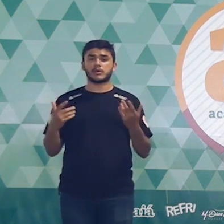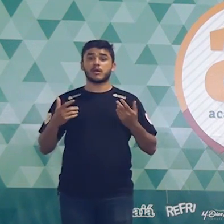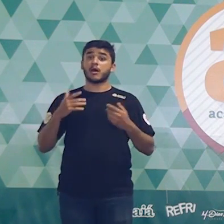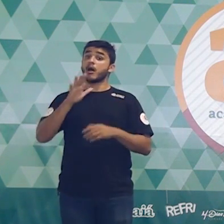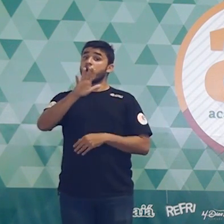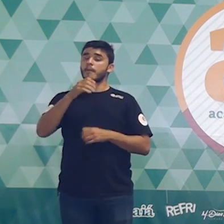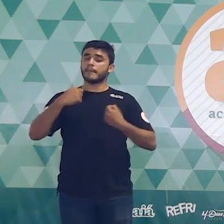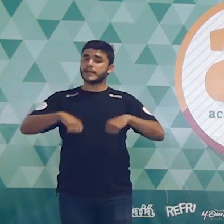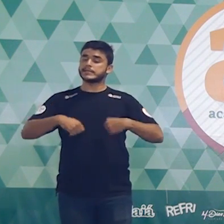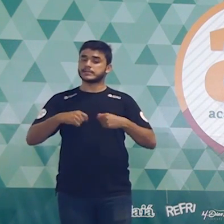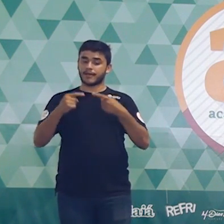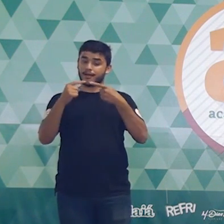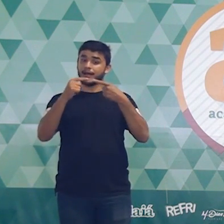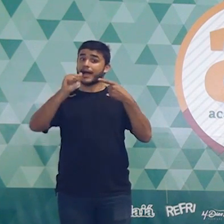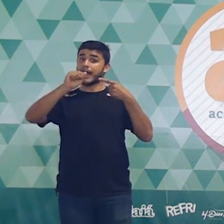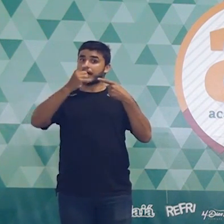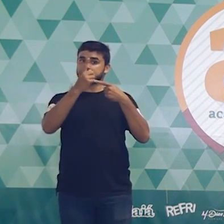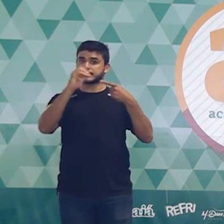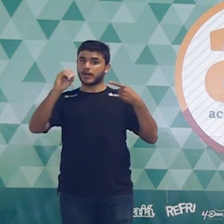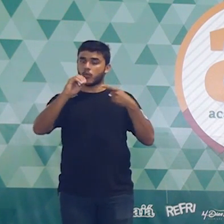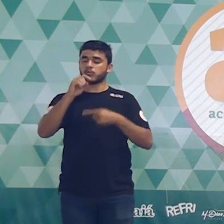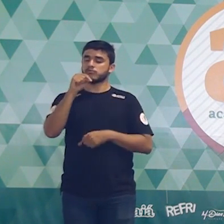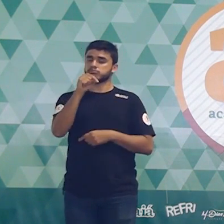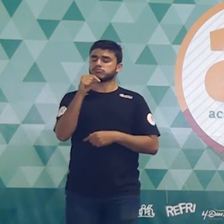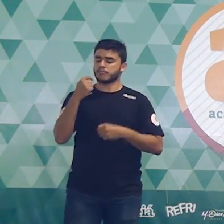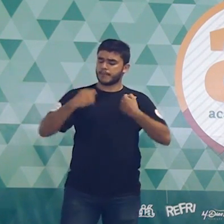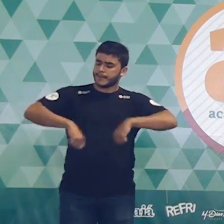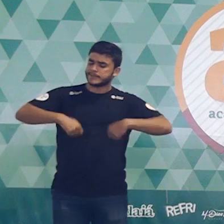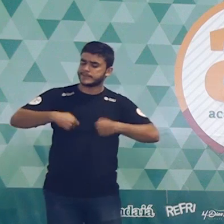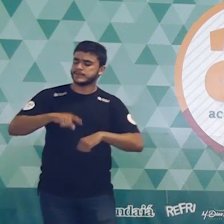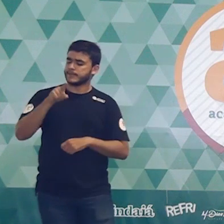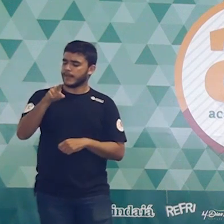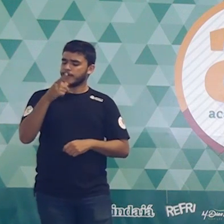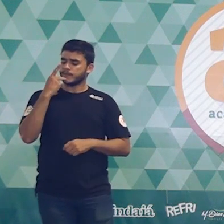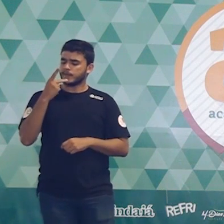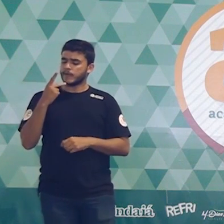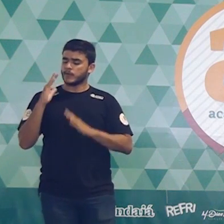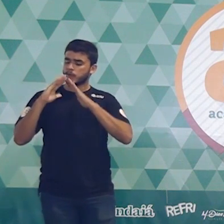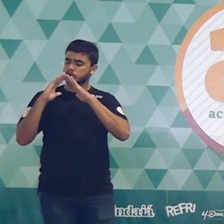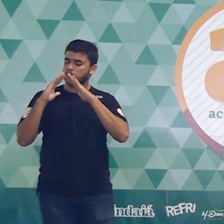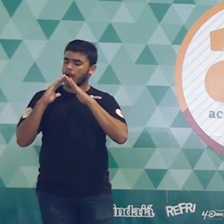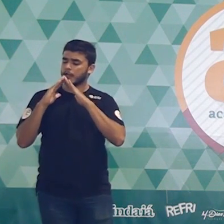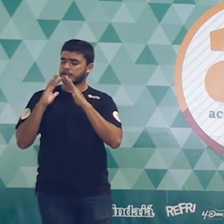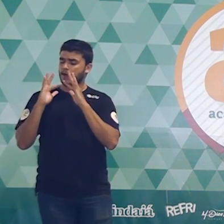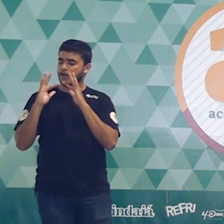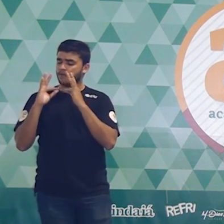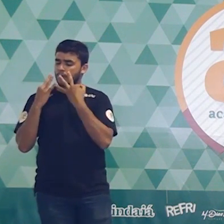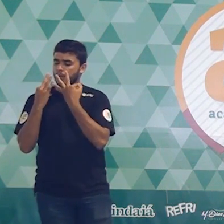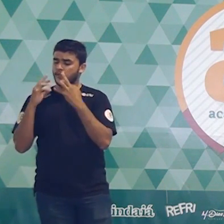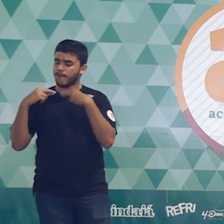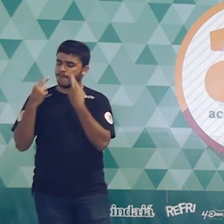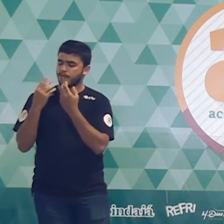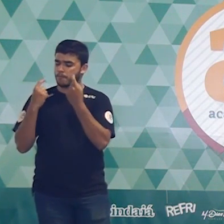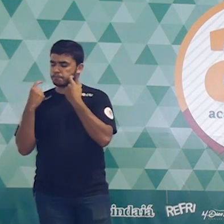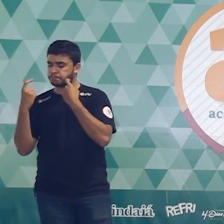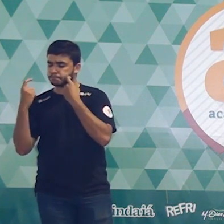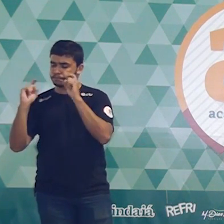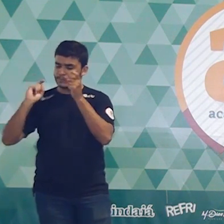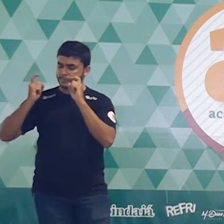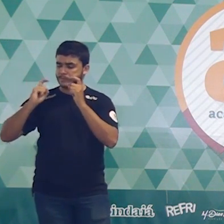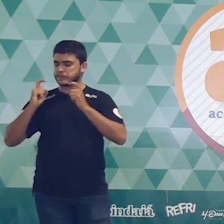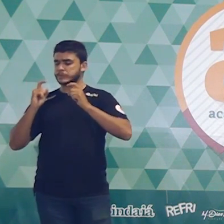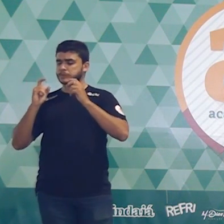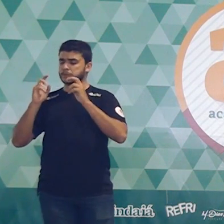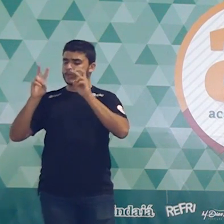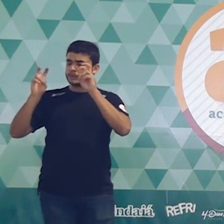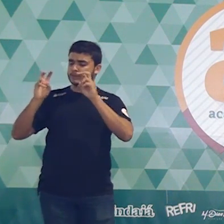intensificar debates nos lares, promover uma maior aproximação entre pais e filhos. Essa é uma ação que família faz.